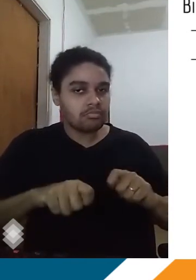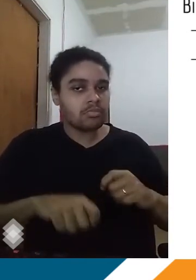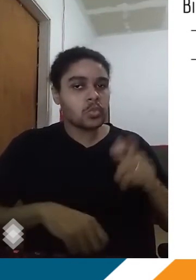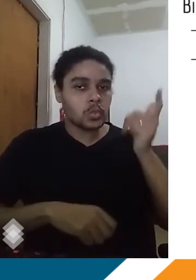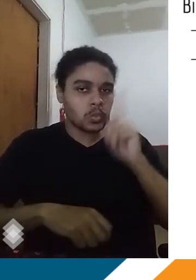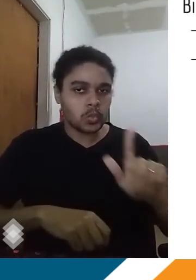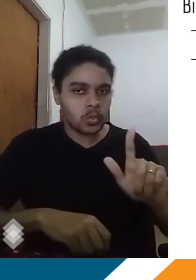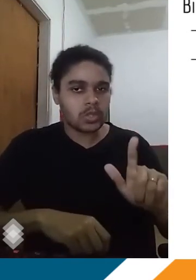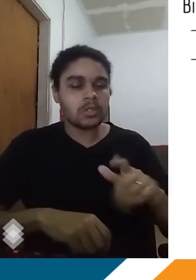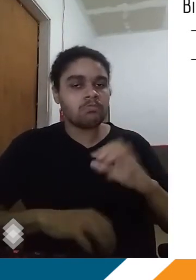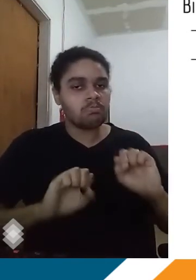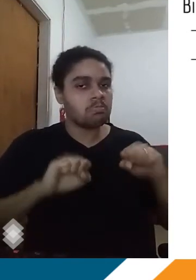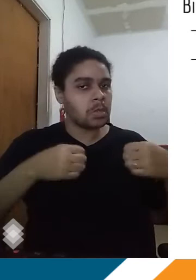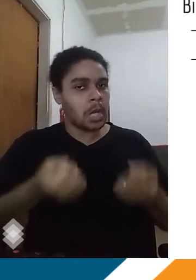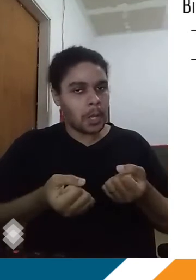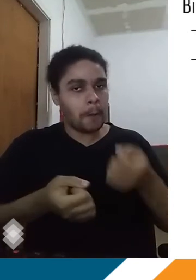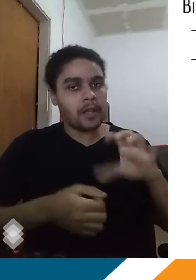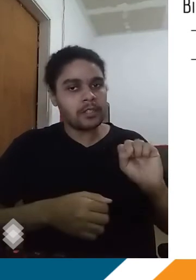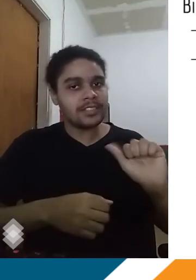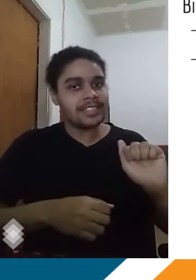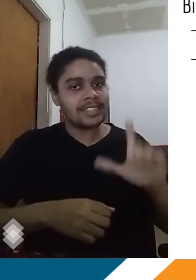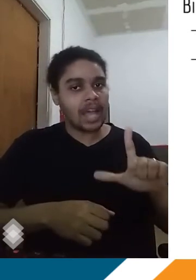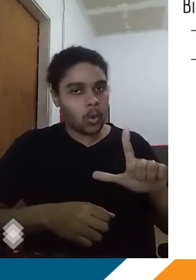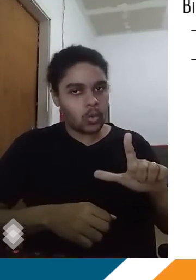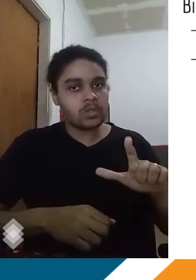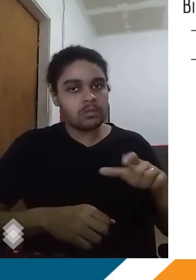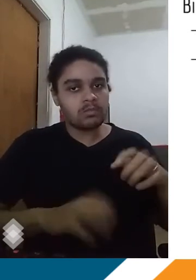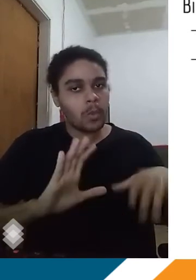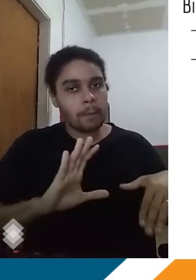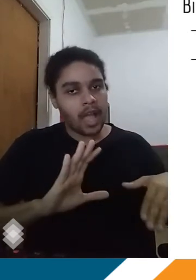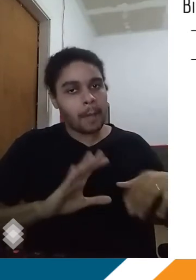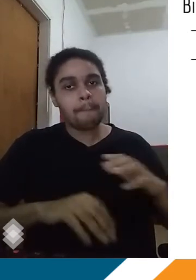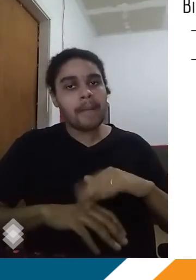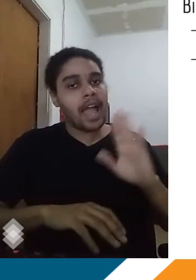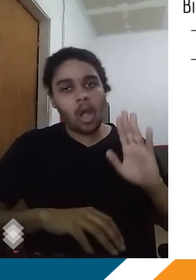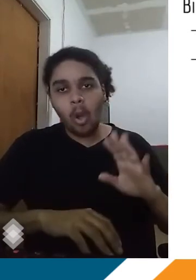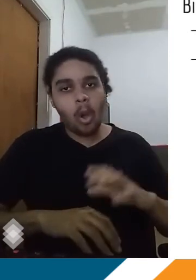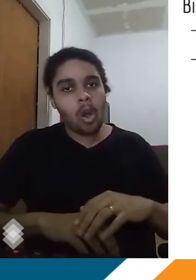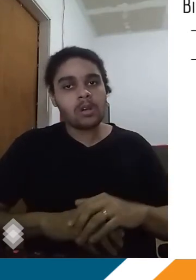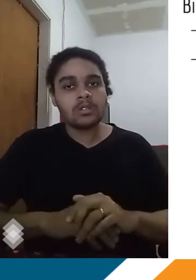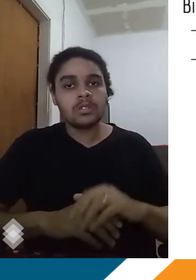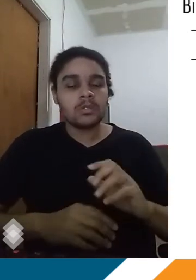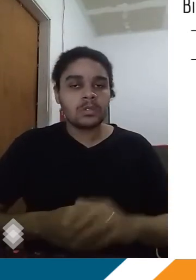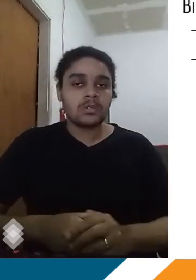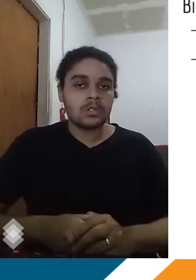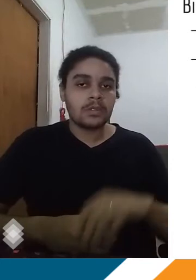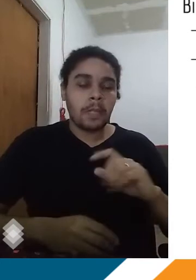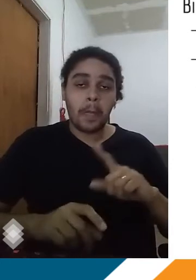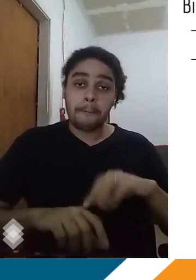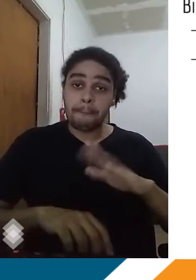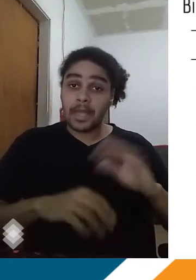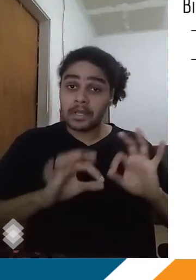capacidade de resistir a esse sal marinho maior. E quanto mais elas se afastam, né, quanto mais a gente